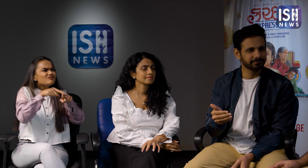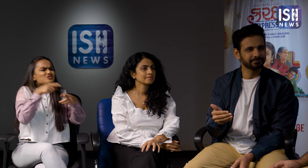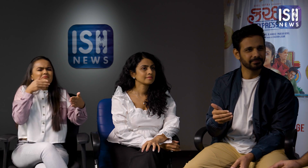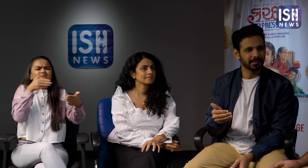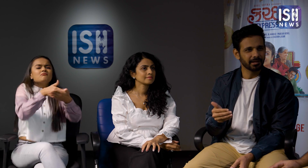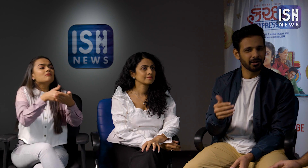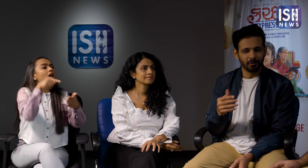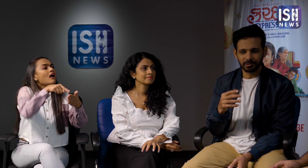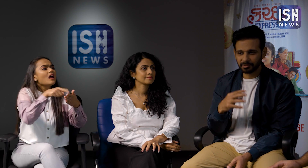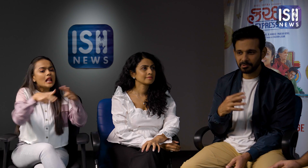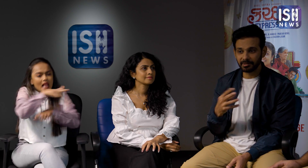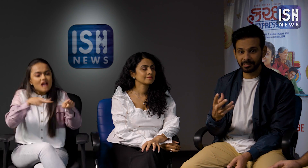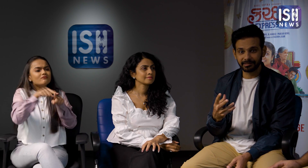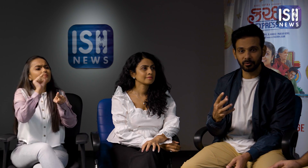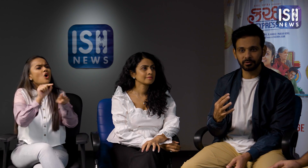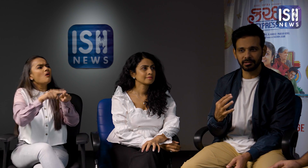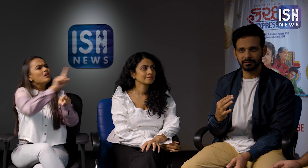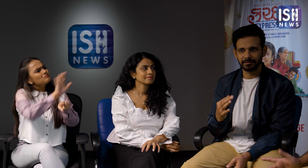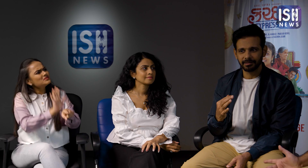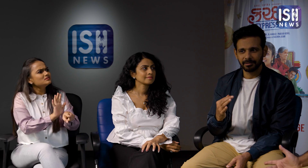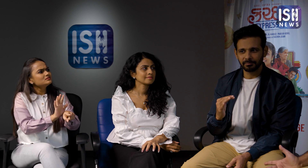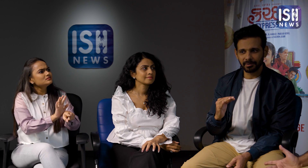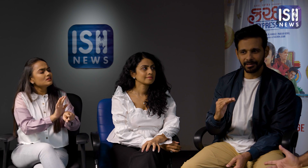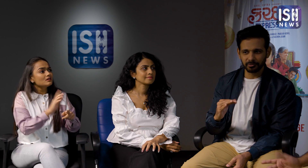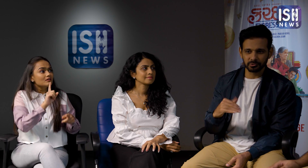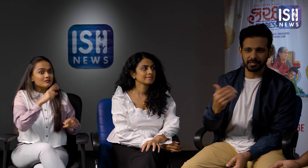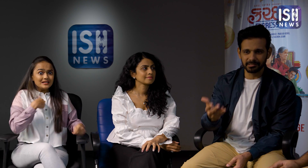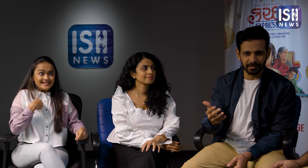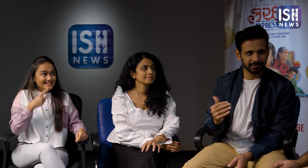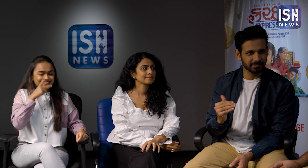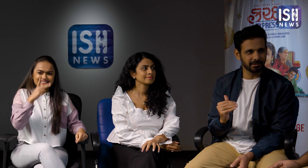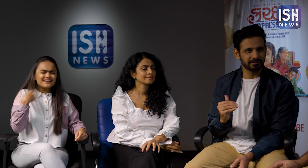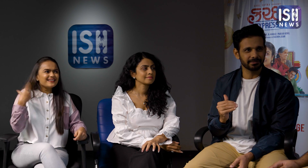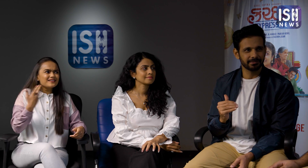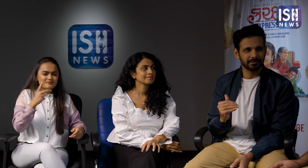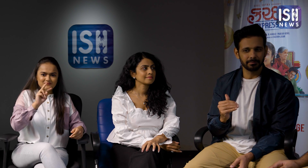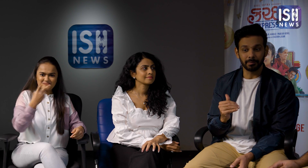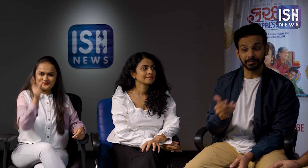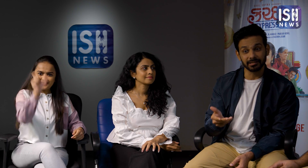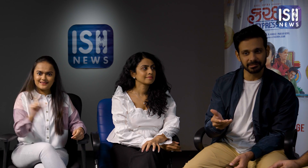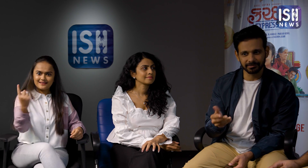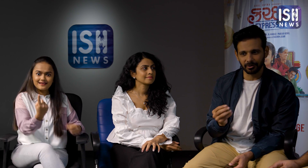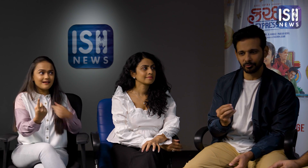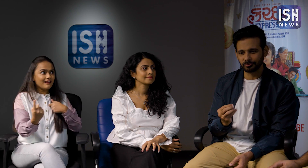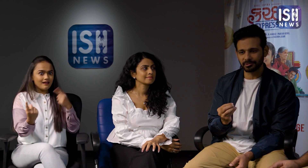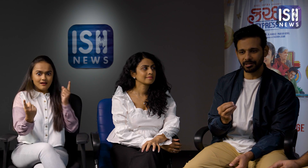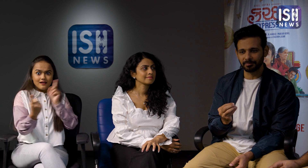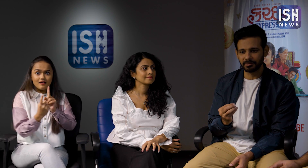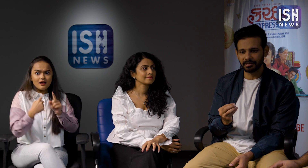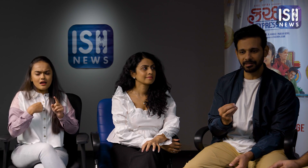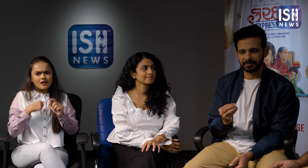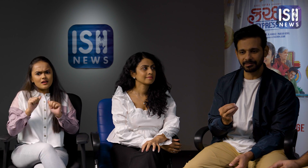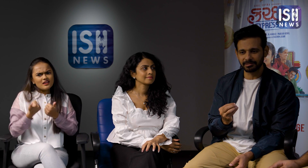है कभी, और जब भी मैं देखता हूँ कि मैं एक दूसरे इंसान के साथ बात कर सकता हूँ,